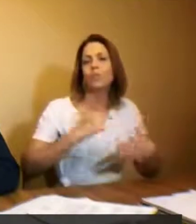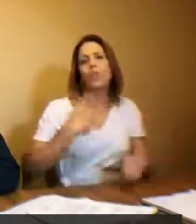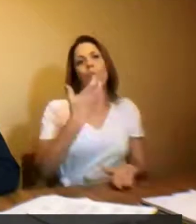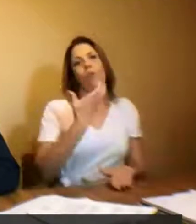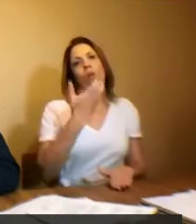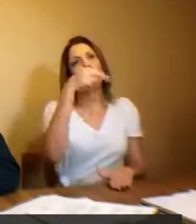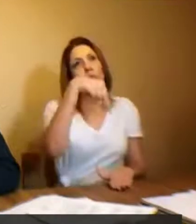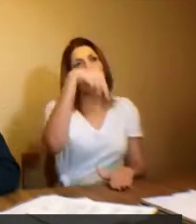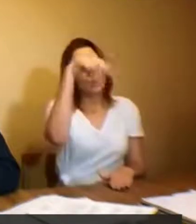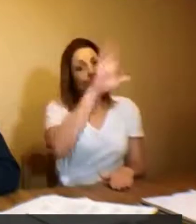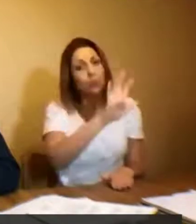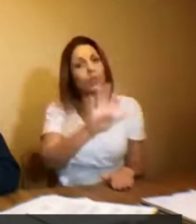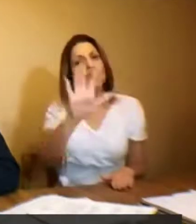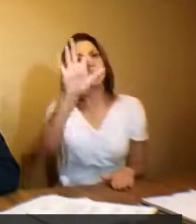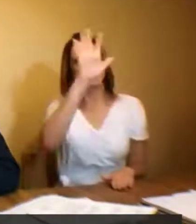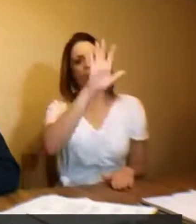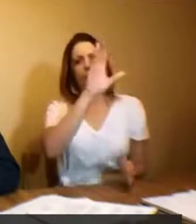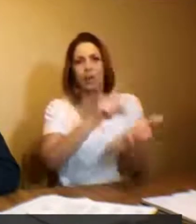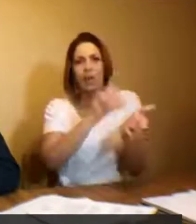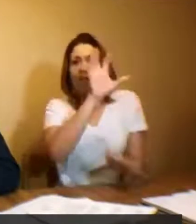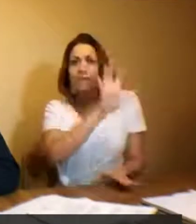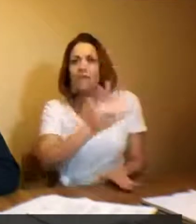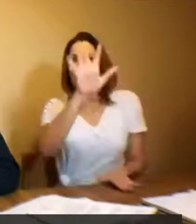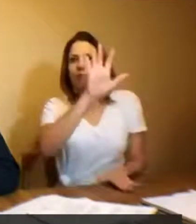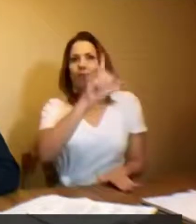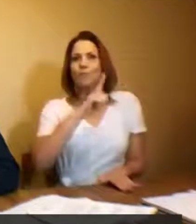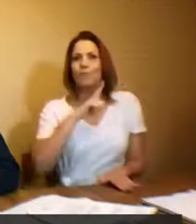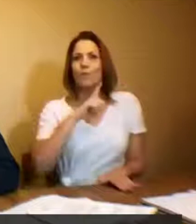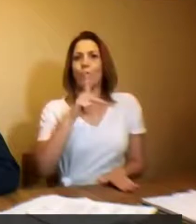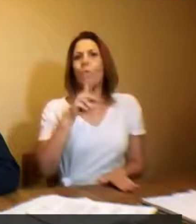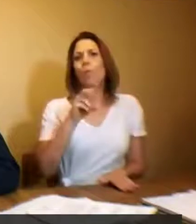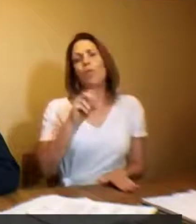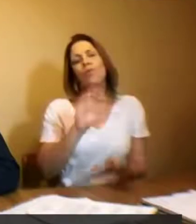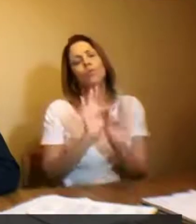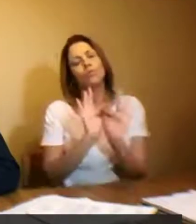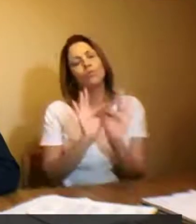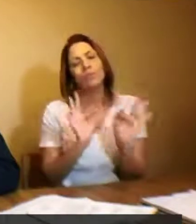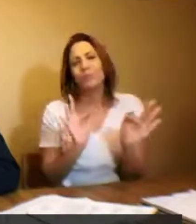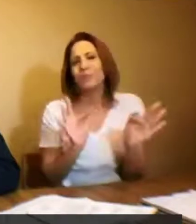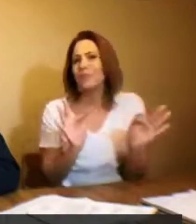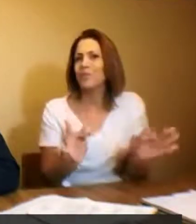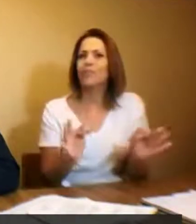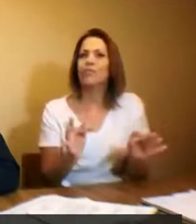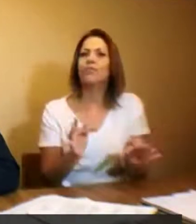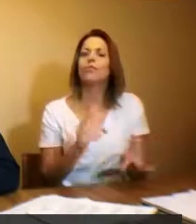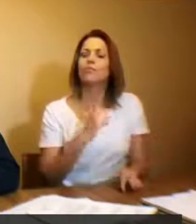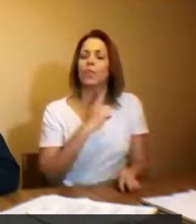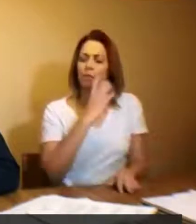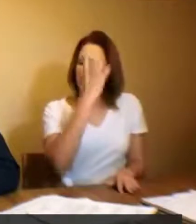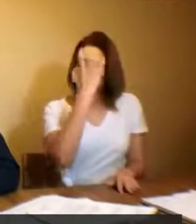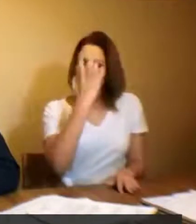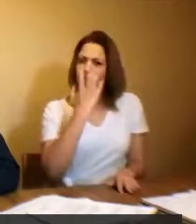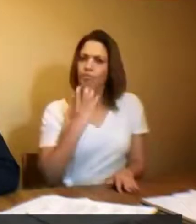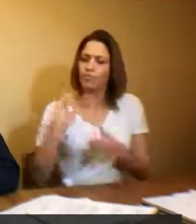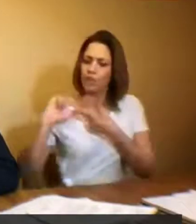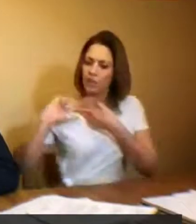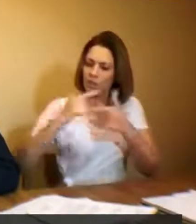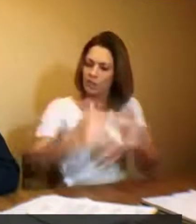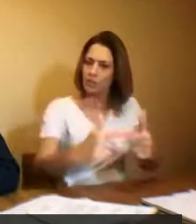região que, através do seu povo humilde, conservador e